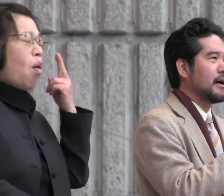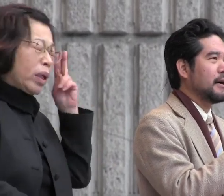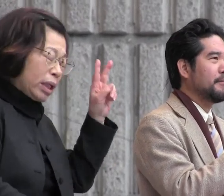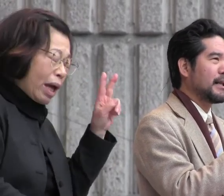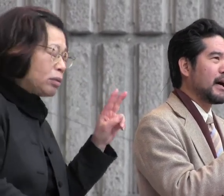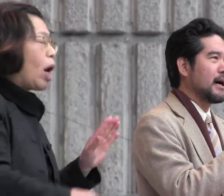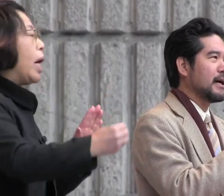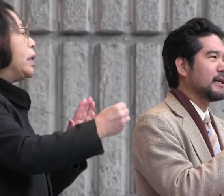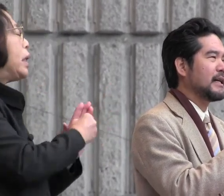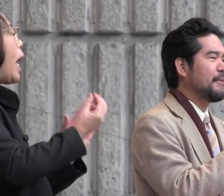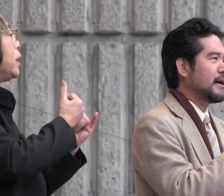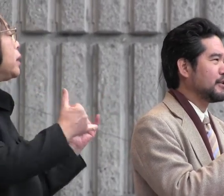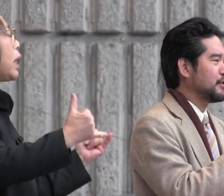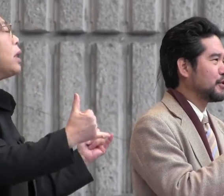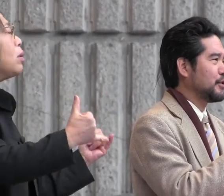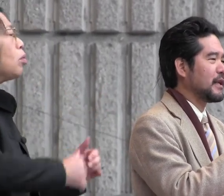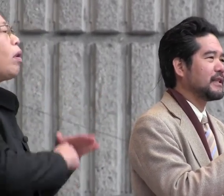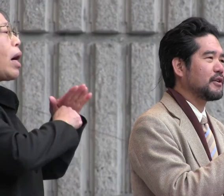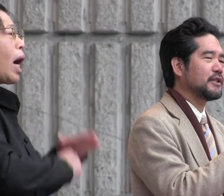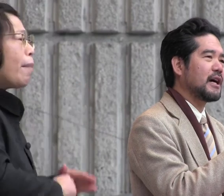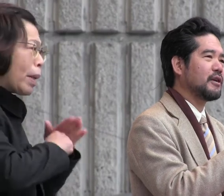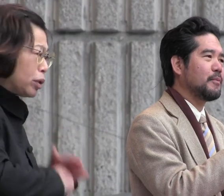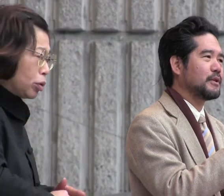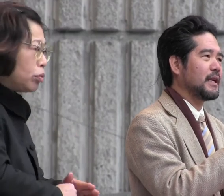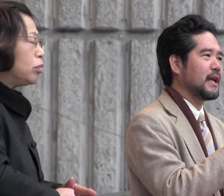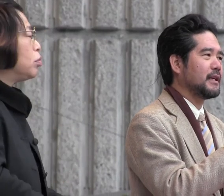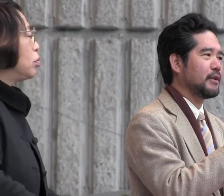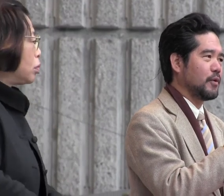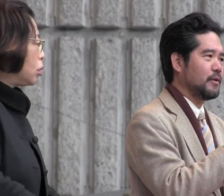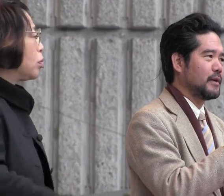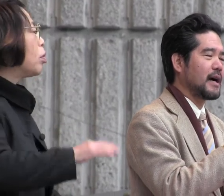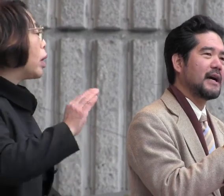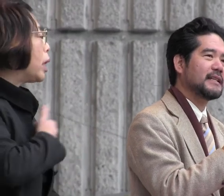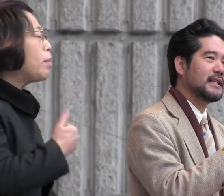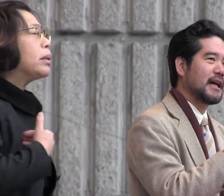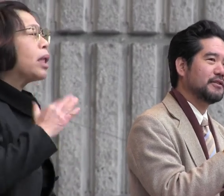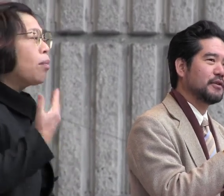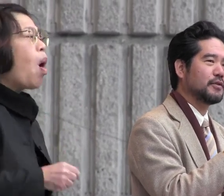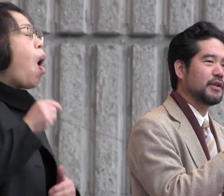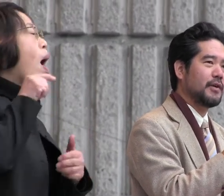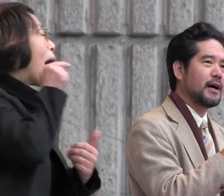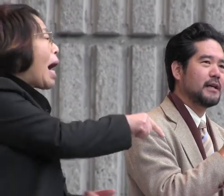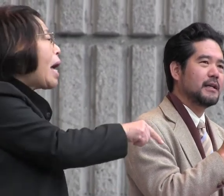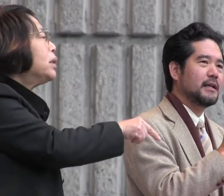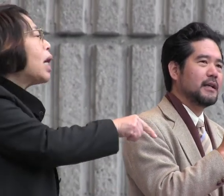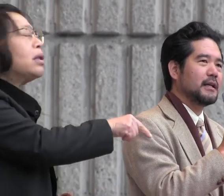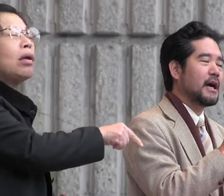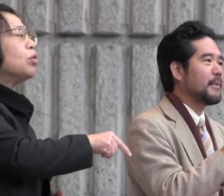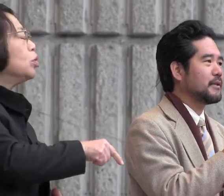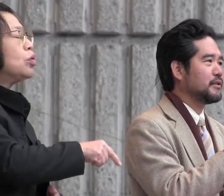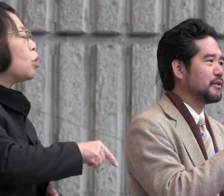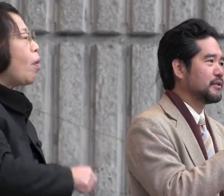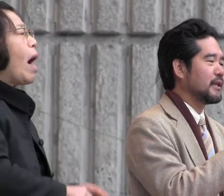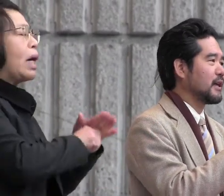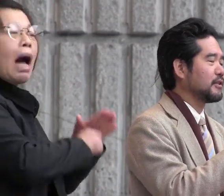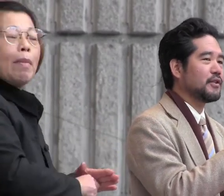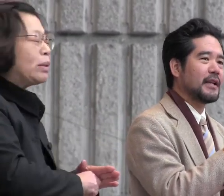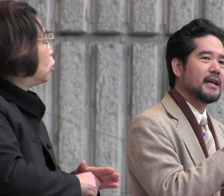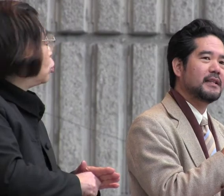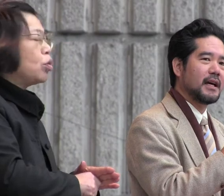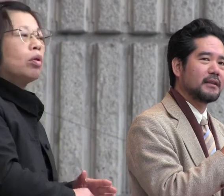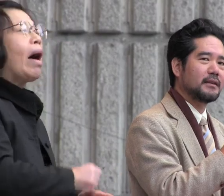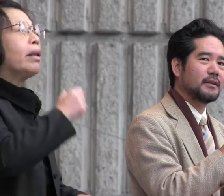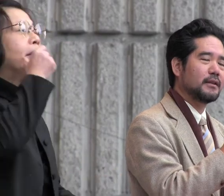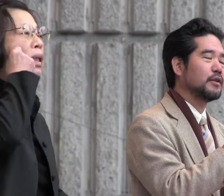ことはまだ我慢するという選択肢があるかもしれないけど、加害者になるってことには我慢するっていう選択